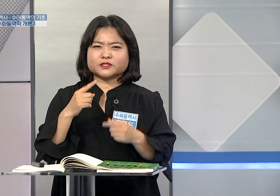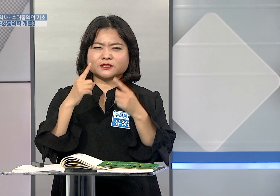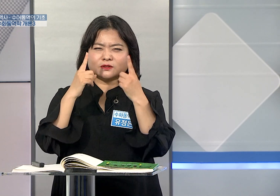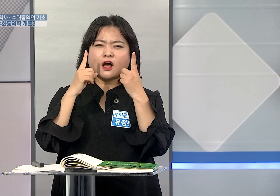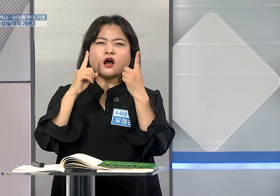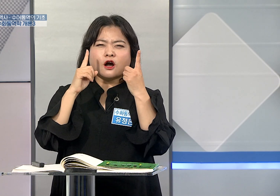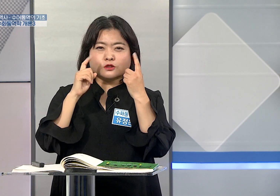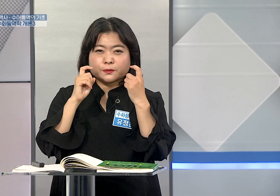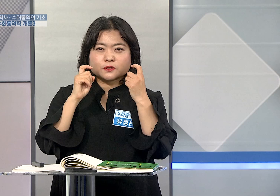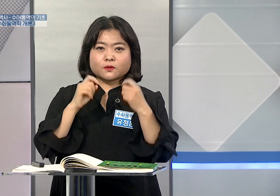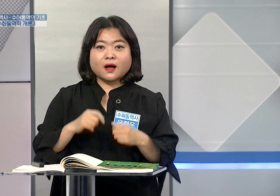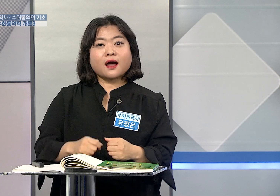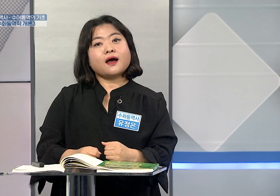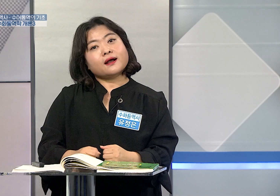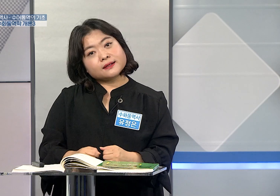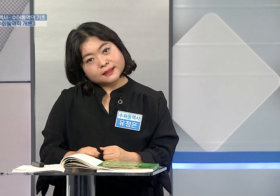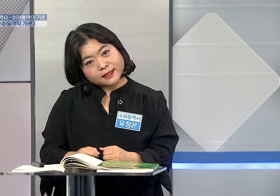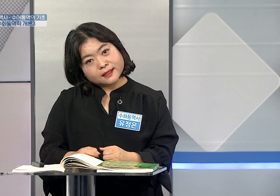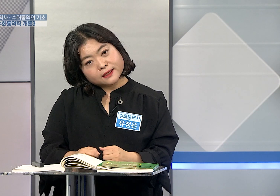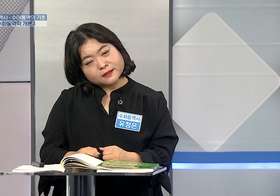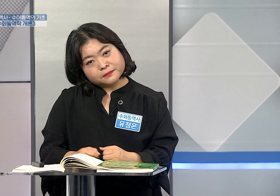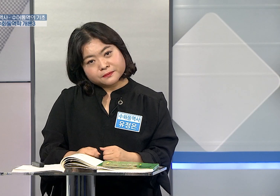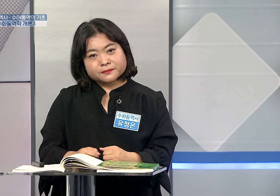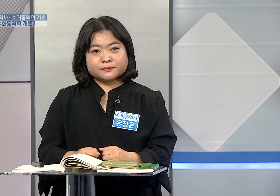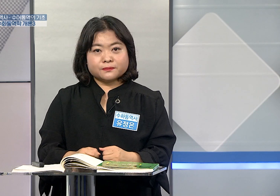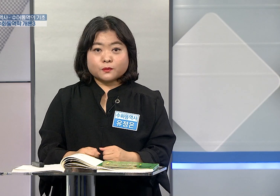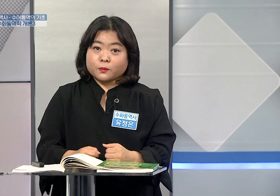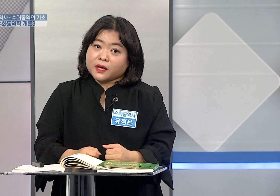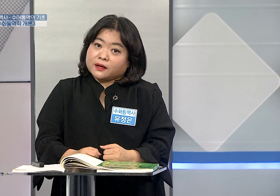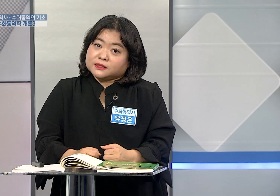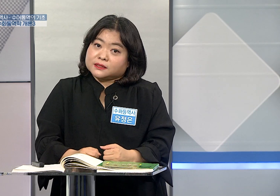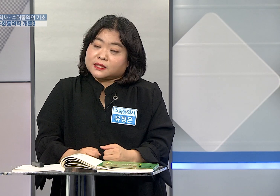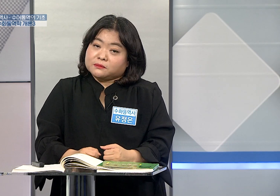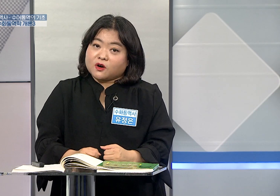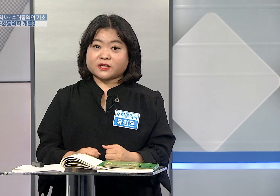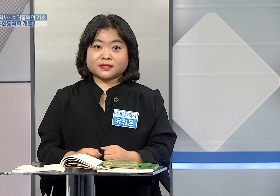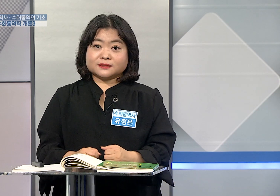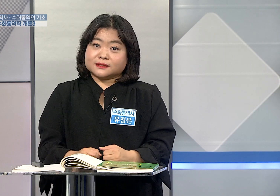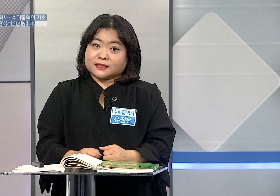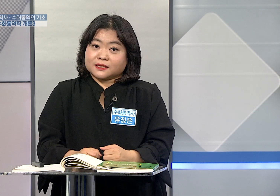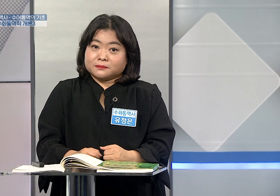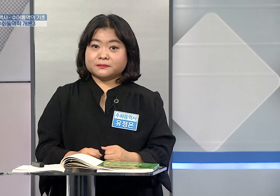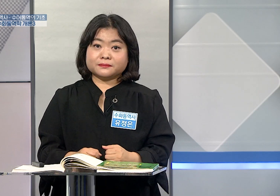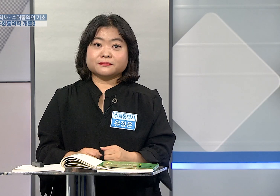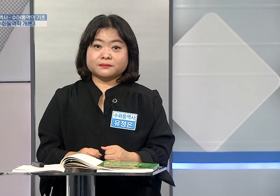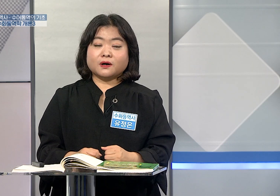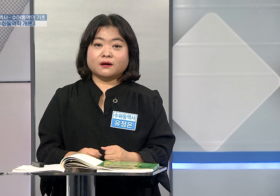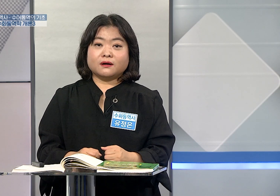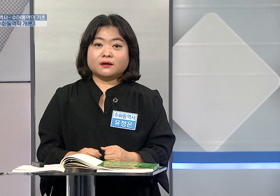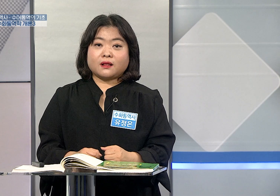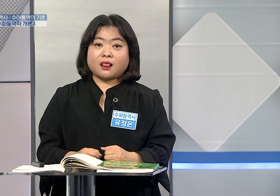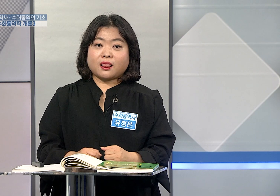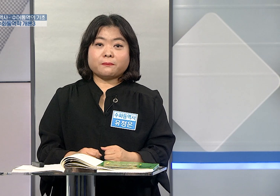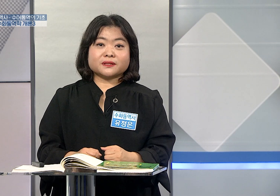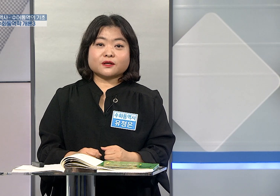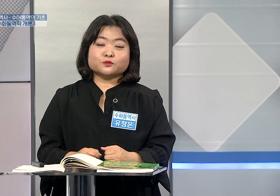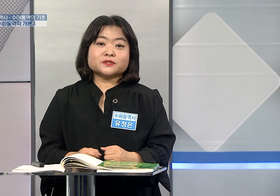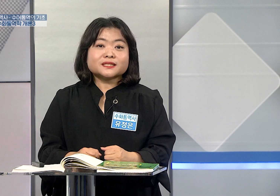신호는 얼굴 표정과 까딱임, 몸의 으쓱임, 어깨의 으쓱임, 뭐 혓바닥의